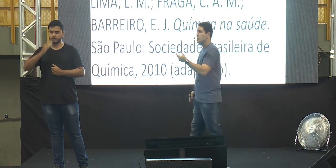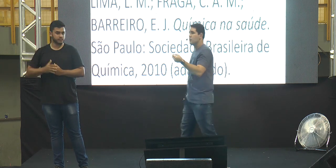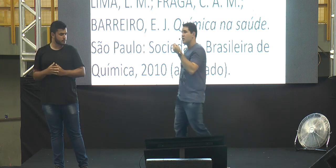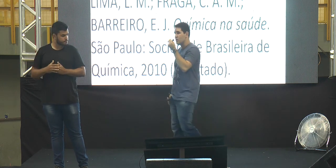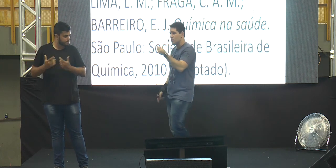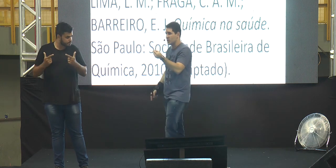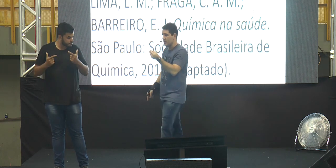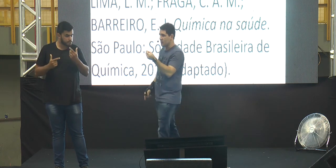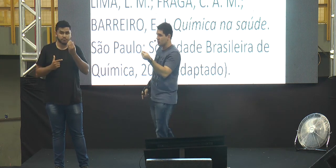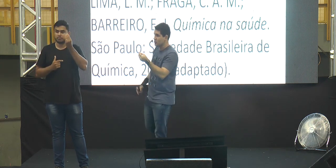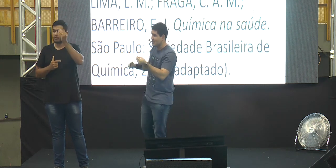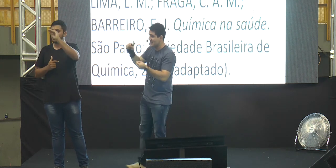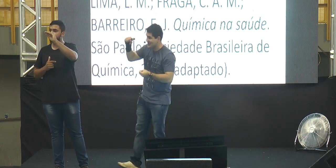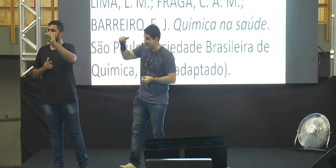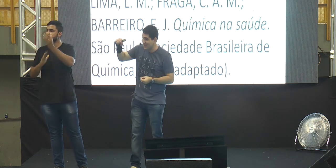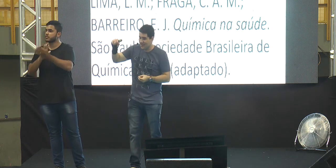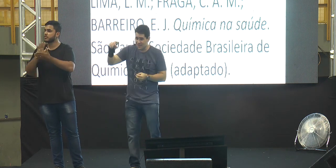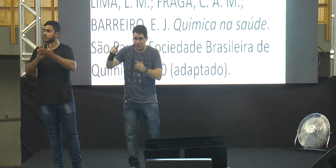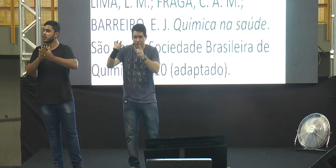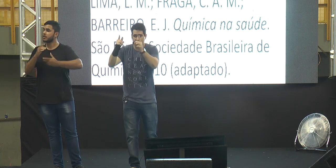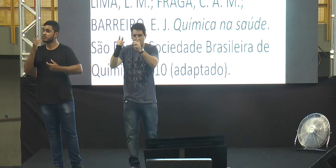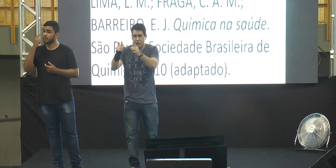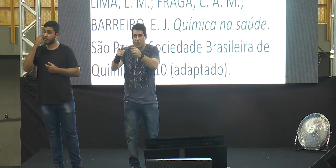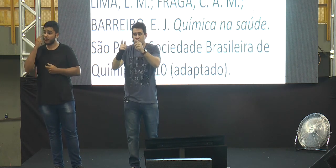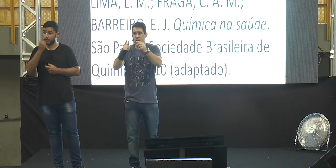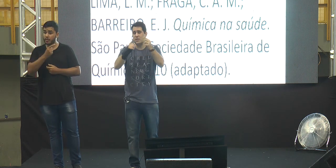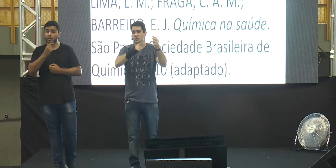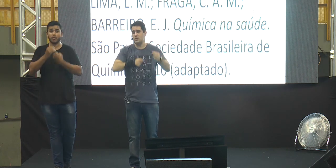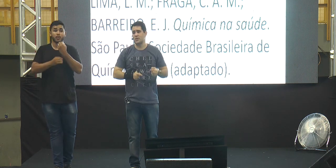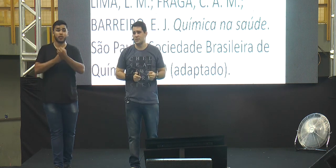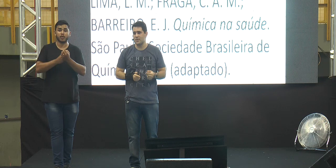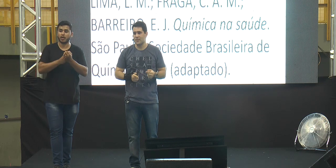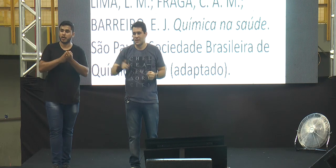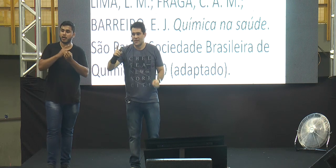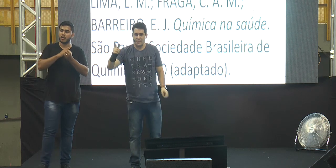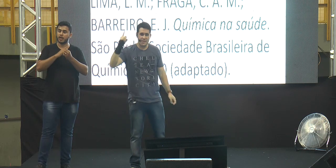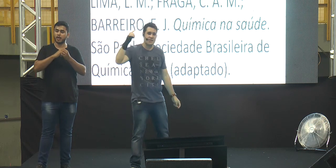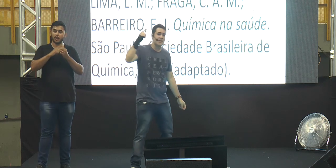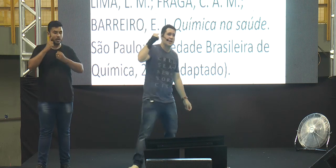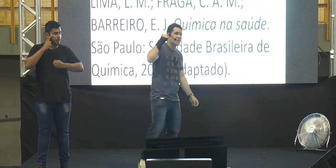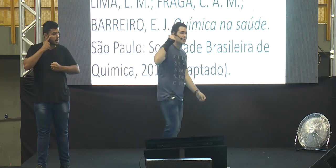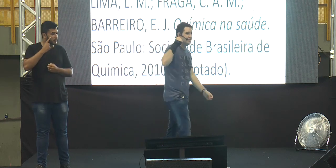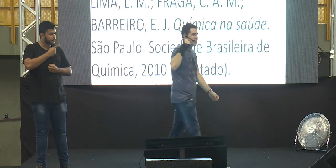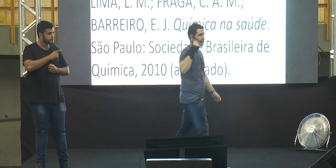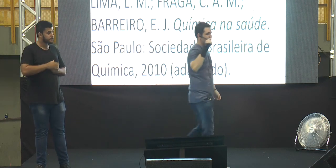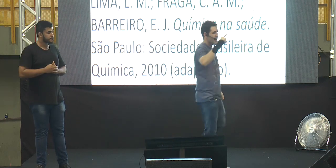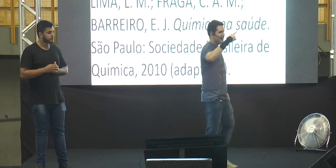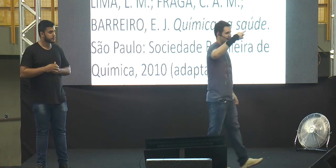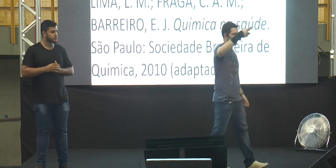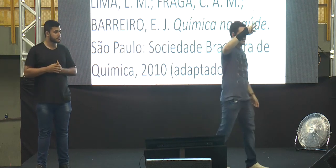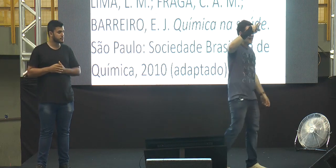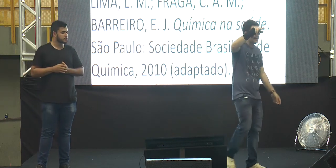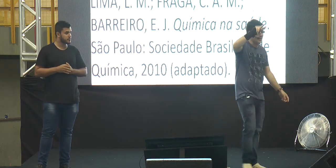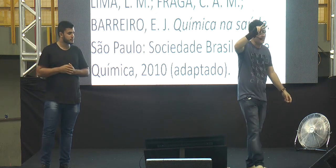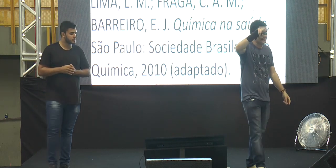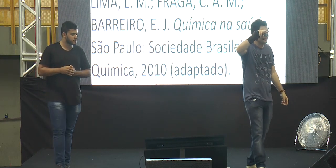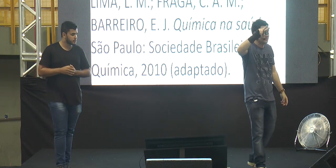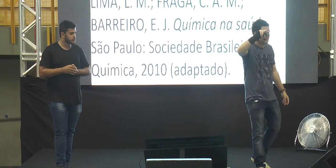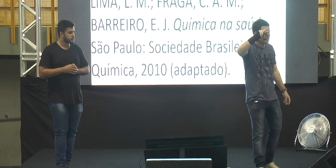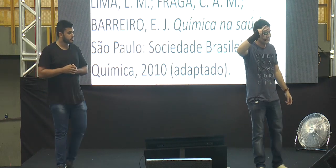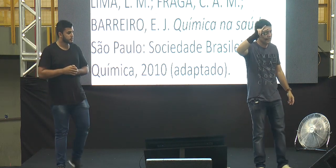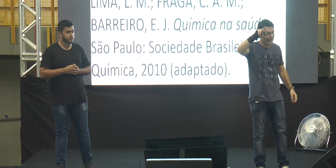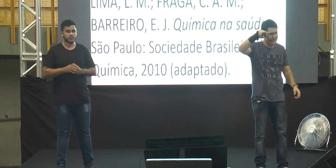nem todo aluno fica muito atento, são as letrinhas que ficam no final de cada substância. C6H12O6, qual a letrinha que tem do lado